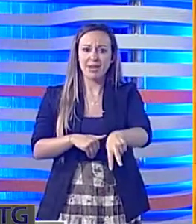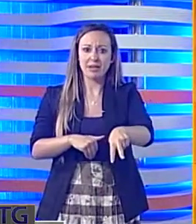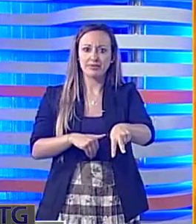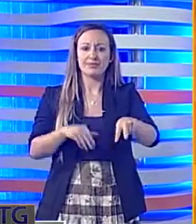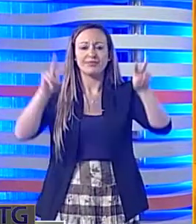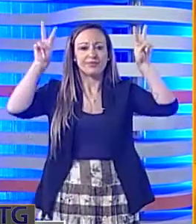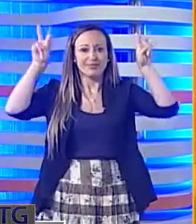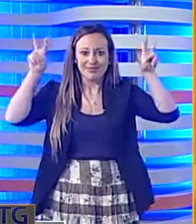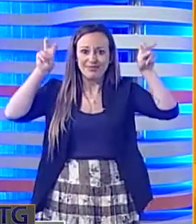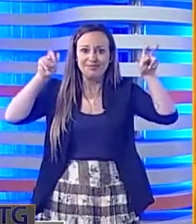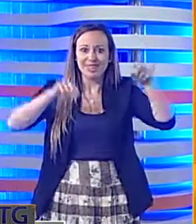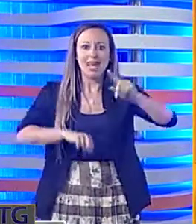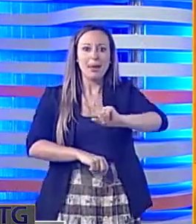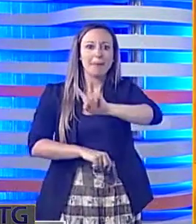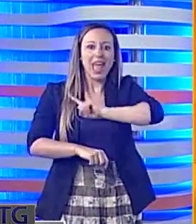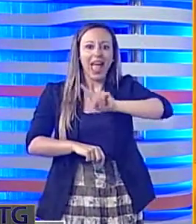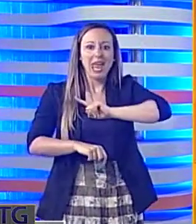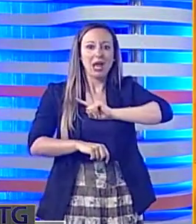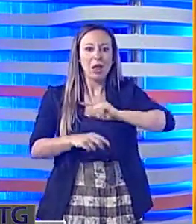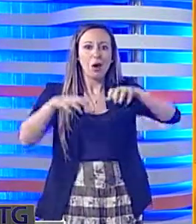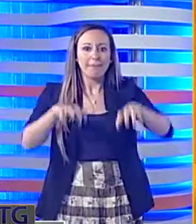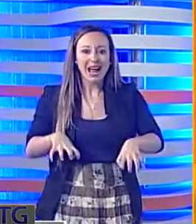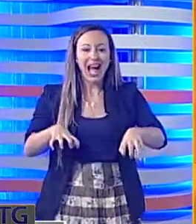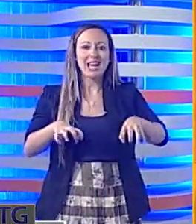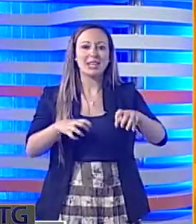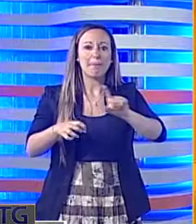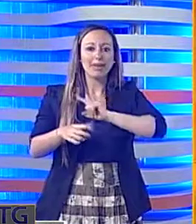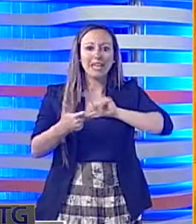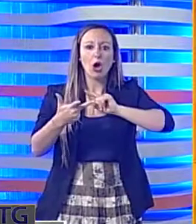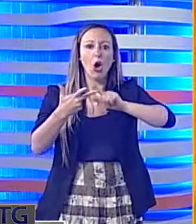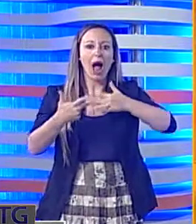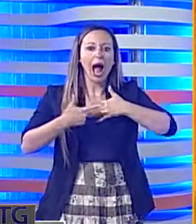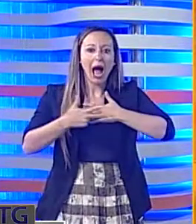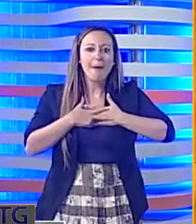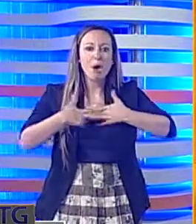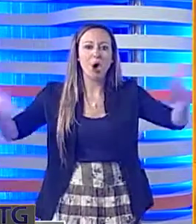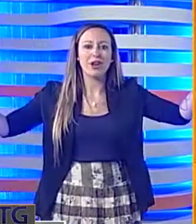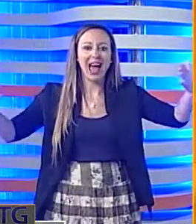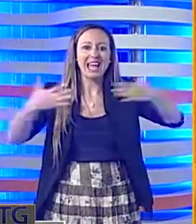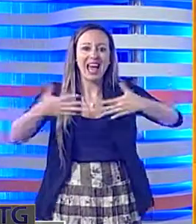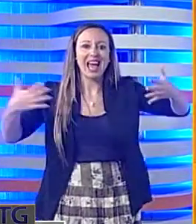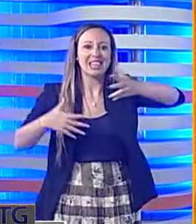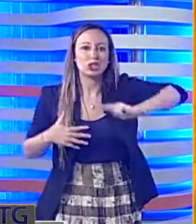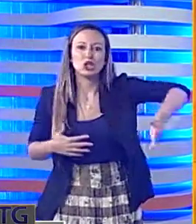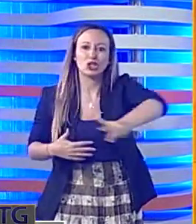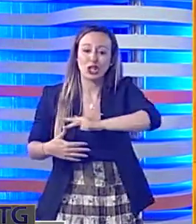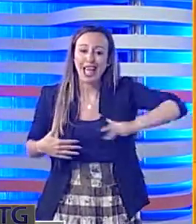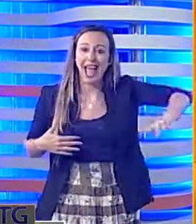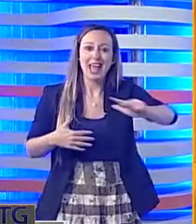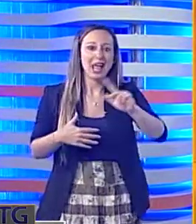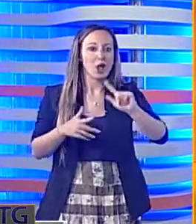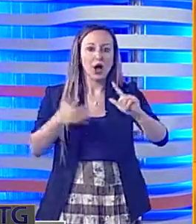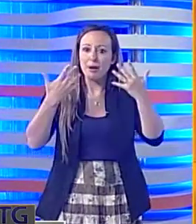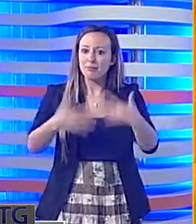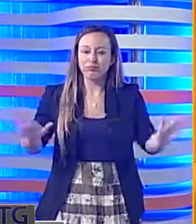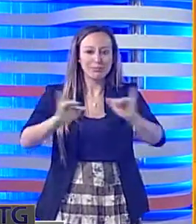che si terranno a novembre. E il mio impegno e il mio amore per la Sicilia non smetterà di esprimersi